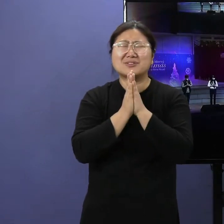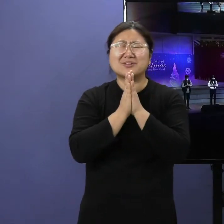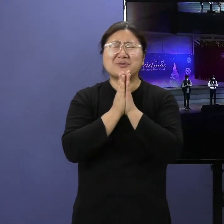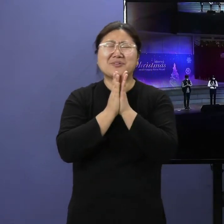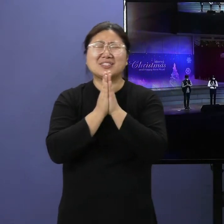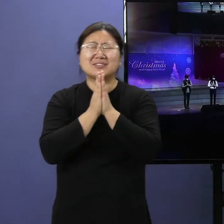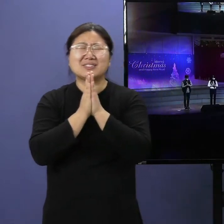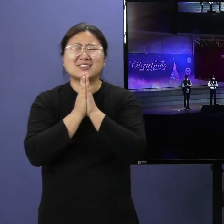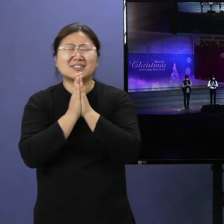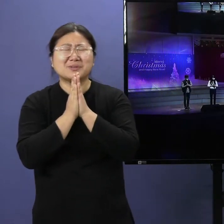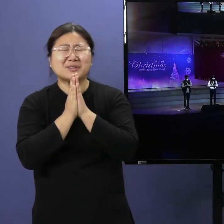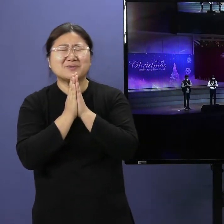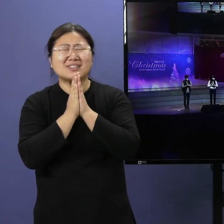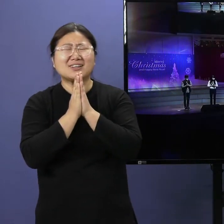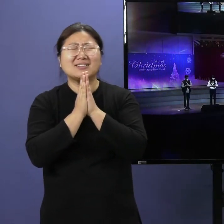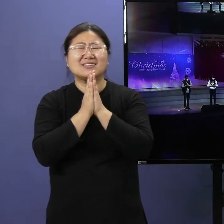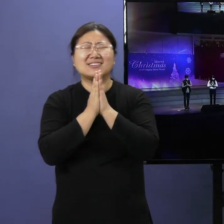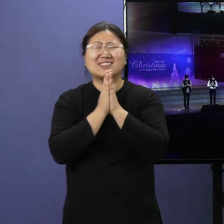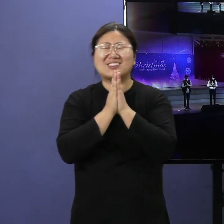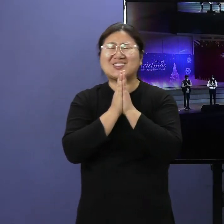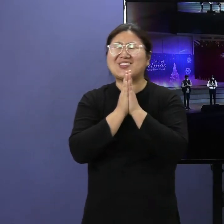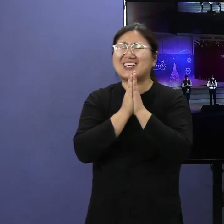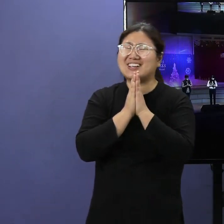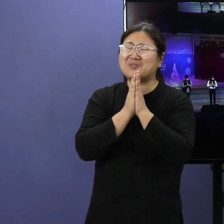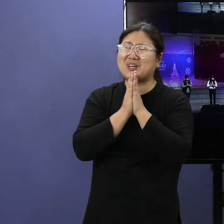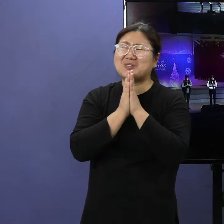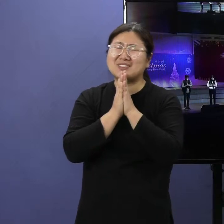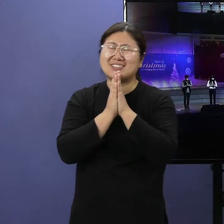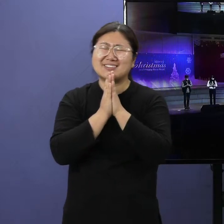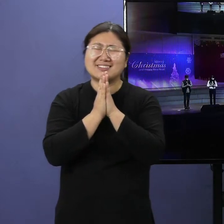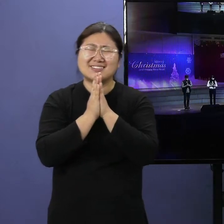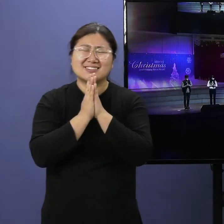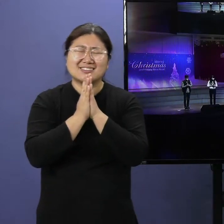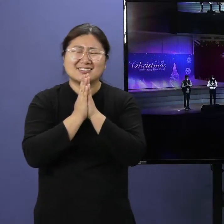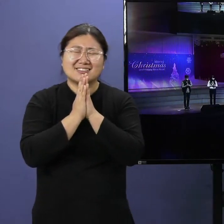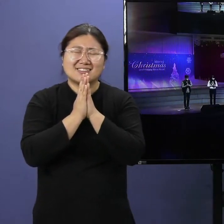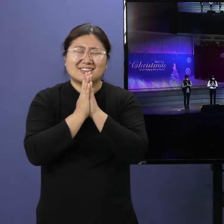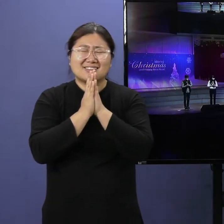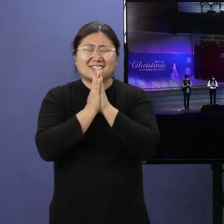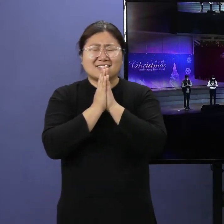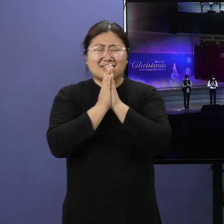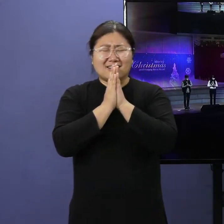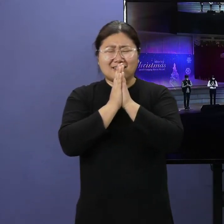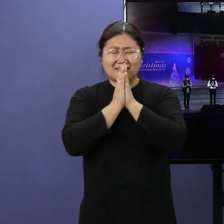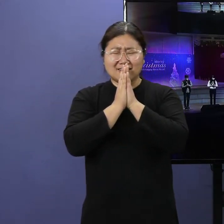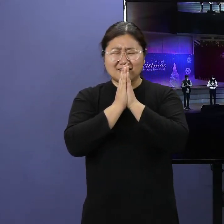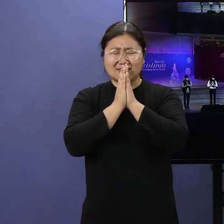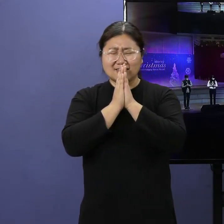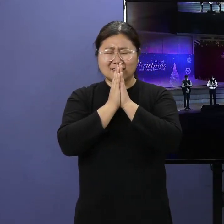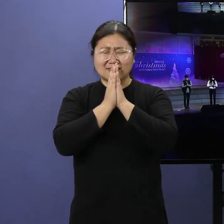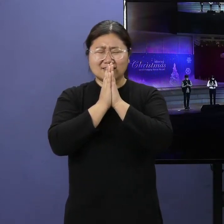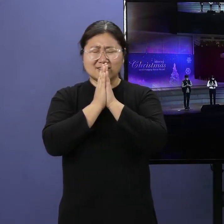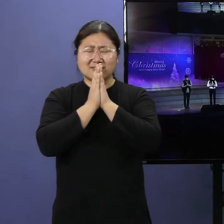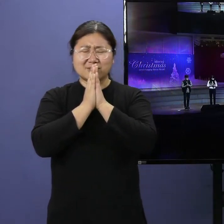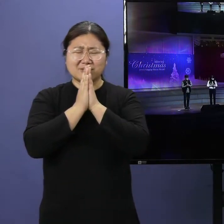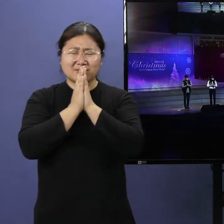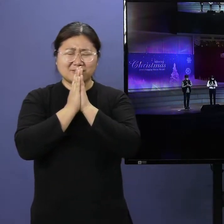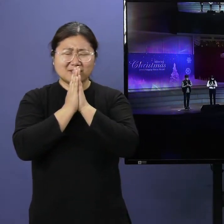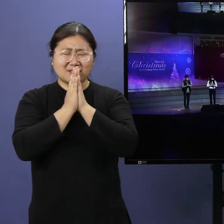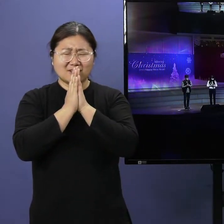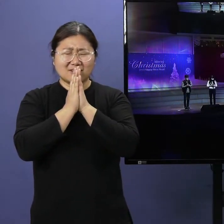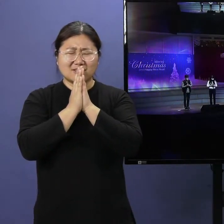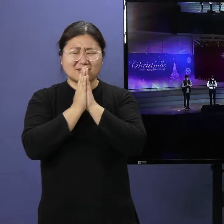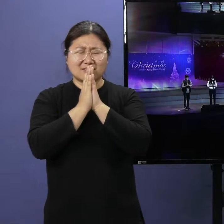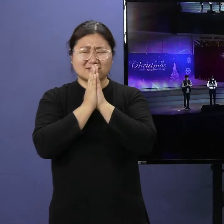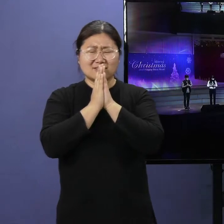나아갑니다. 주님을 향한 이 고백을 올려드립니다. 우리 가운데 임재하여 주시고 주여 역사하여 주시옵소서. 말씀이